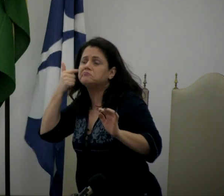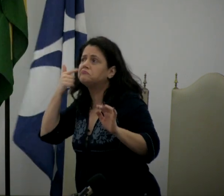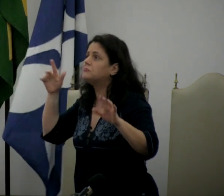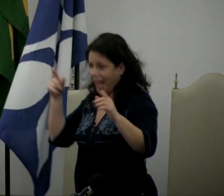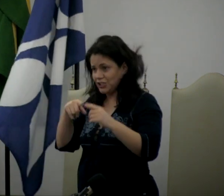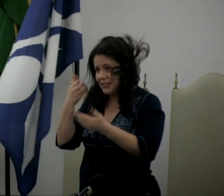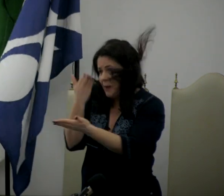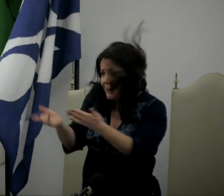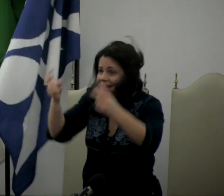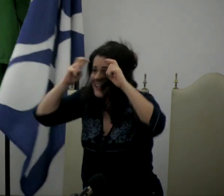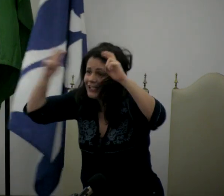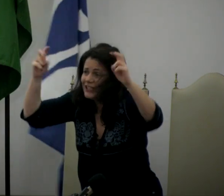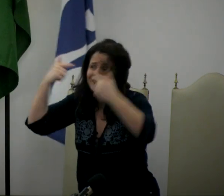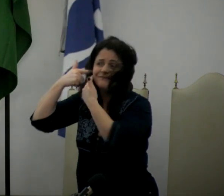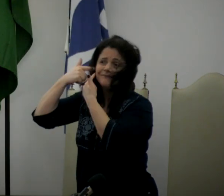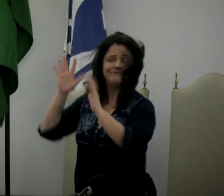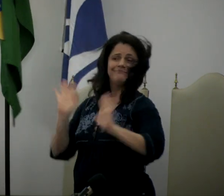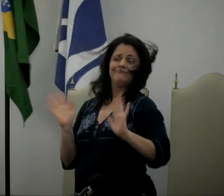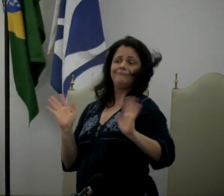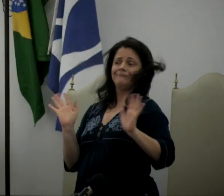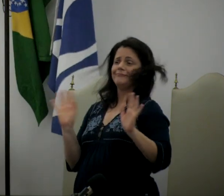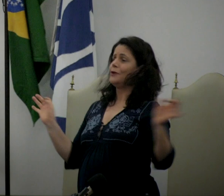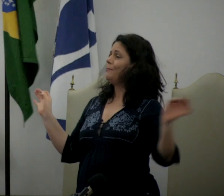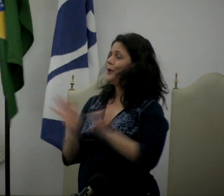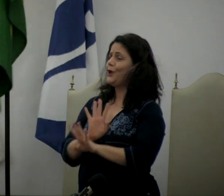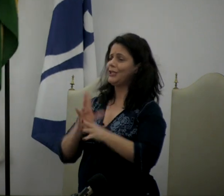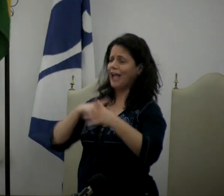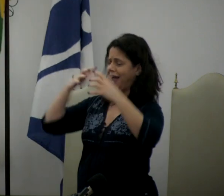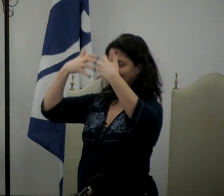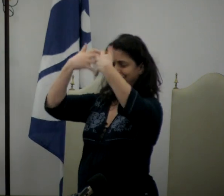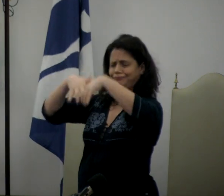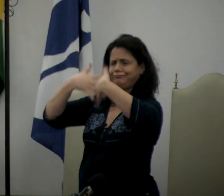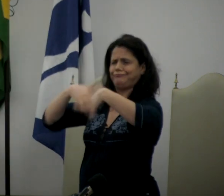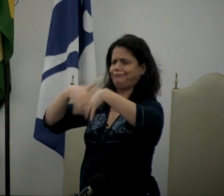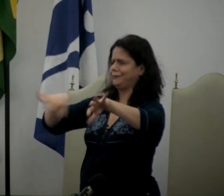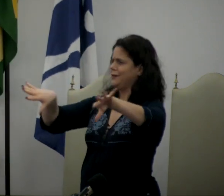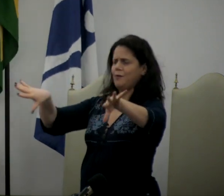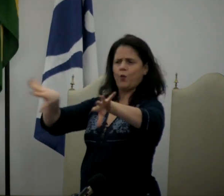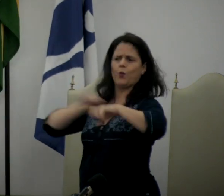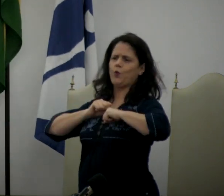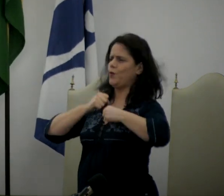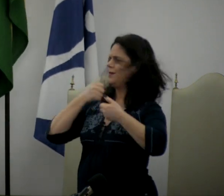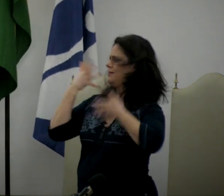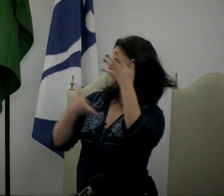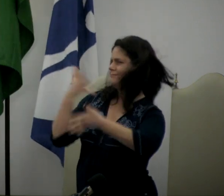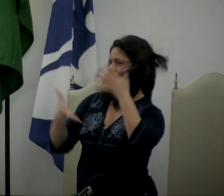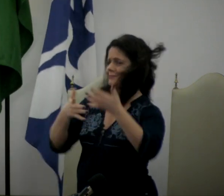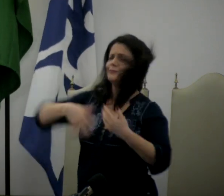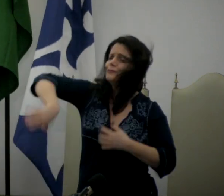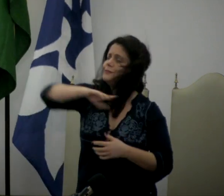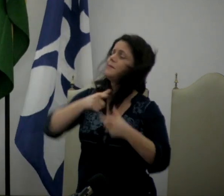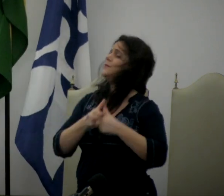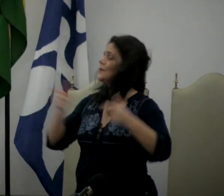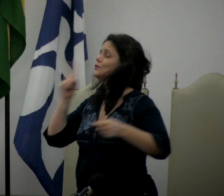que consertem o meu ouvido. Você acha que a gente vai perder a inteligência por causa de um ouvido? Nós somos pessoas perfeitas, que temos um